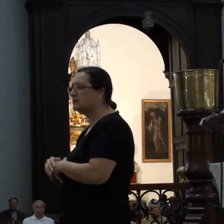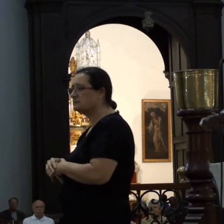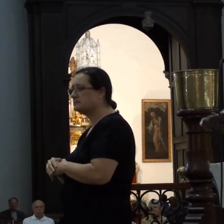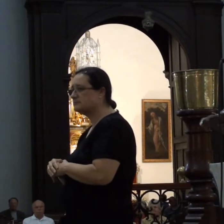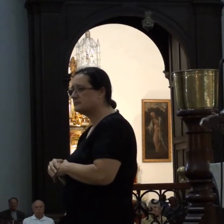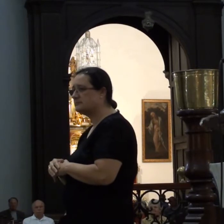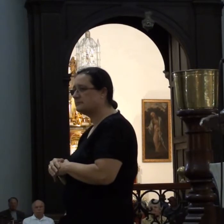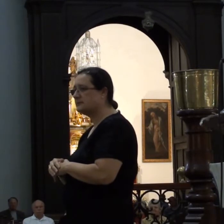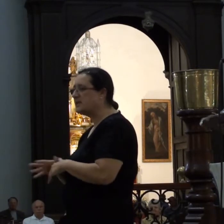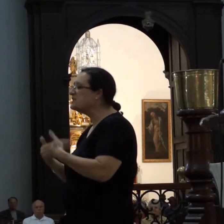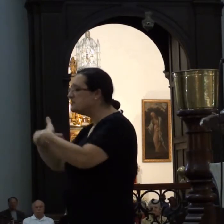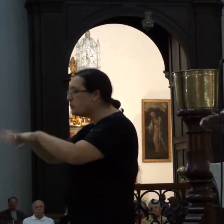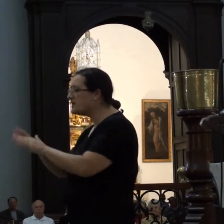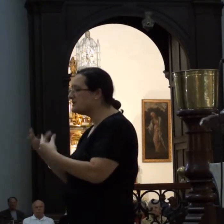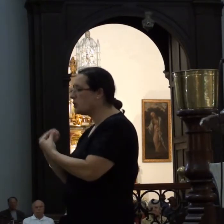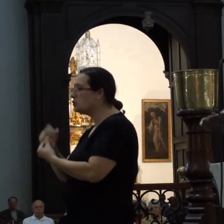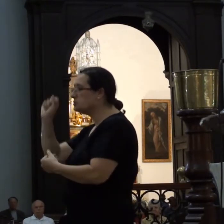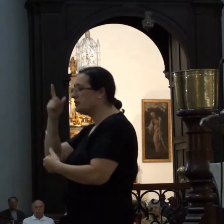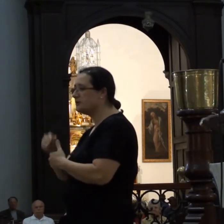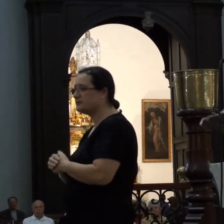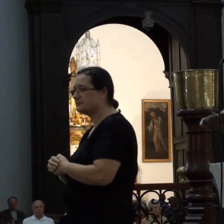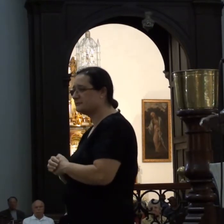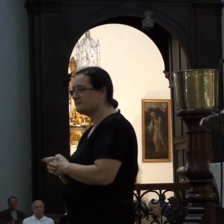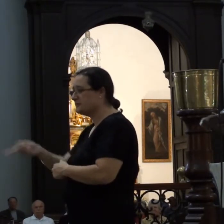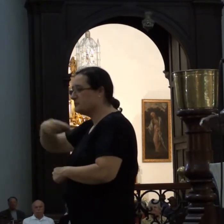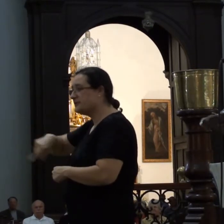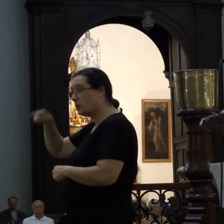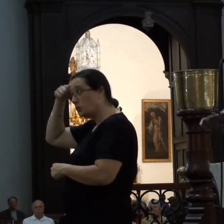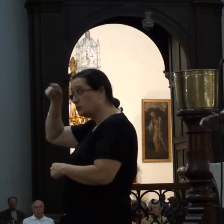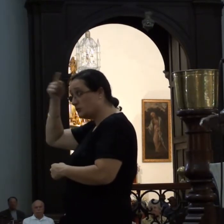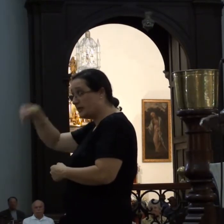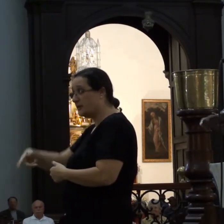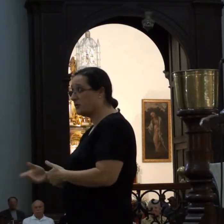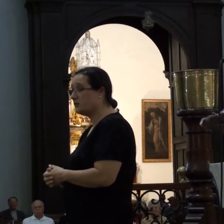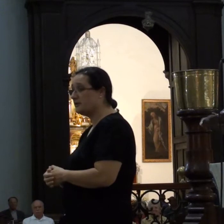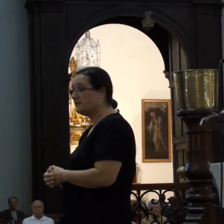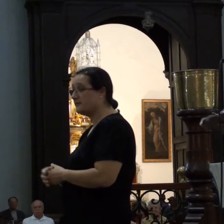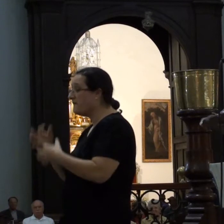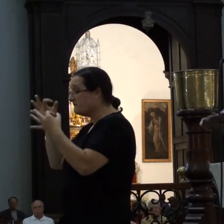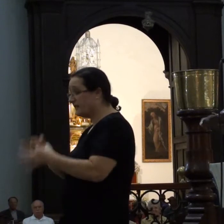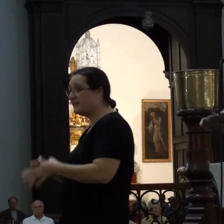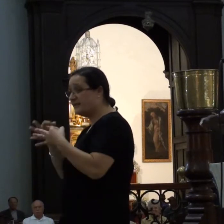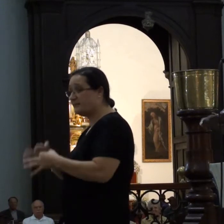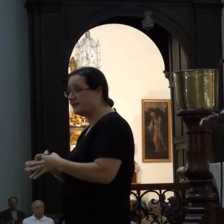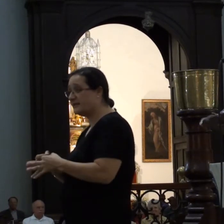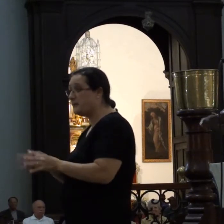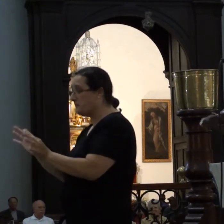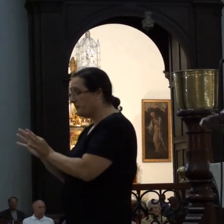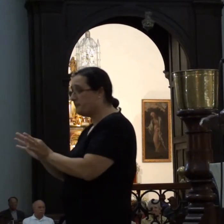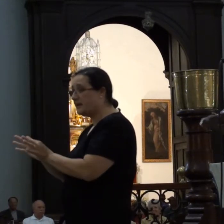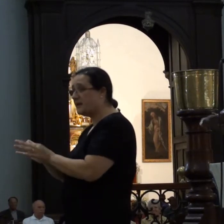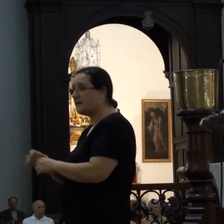libertad tan lejano del que domina en nuestra cultura de hoy Es verdaderamente disponible